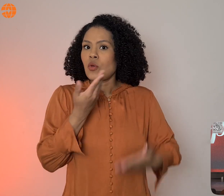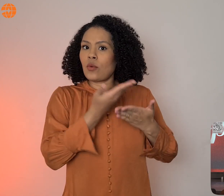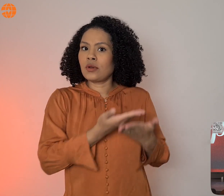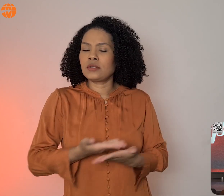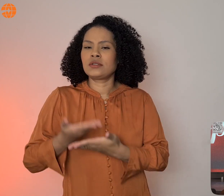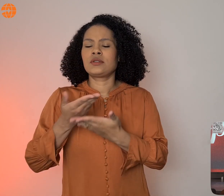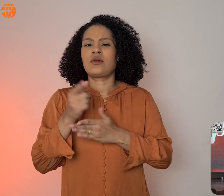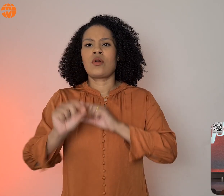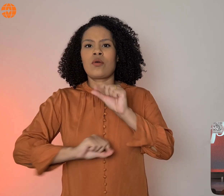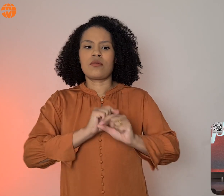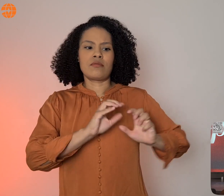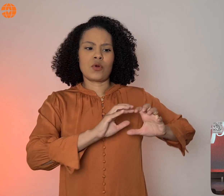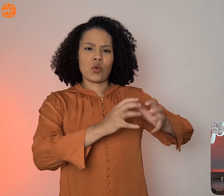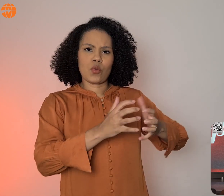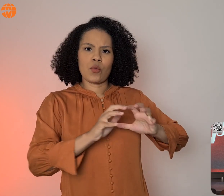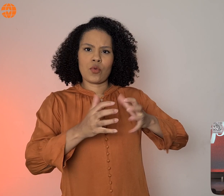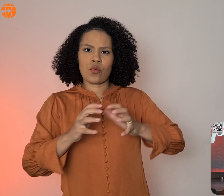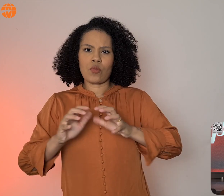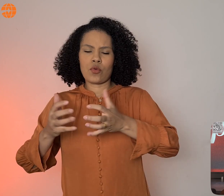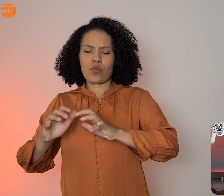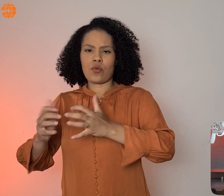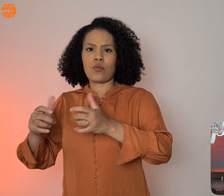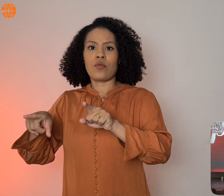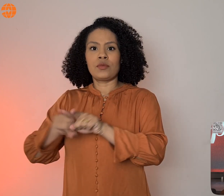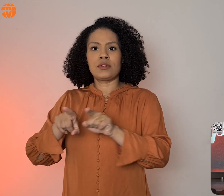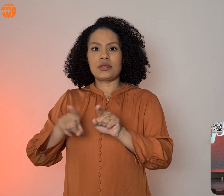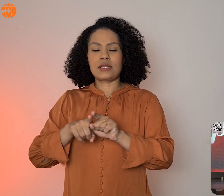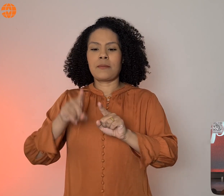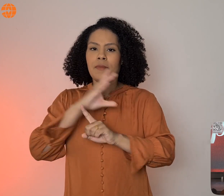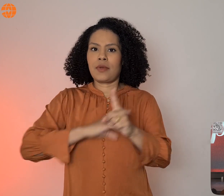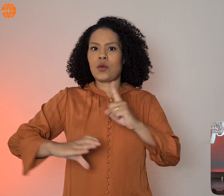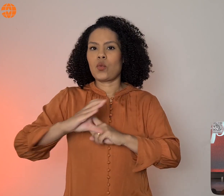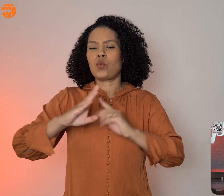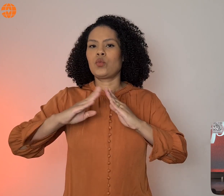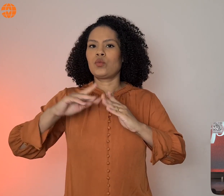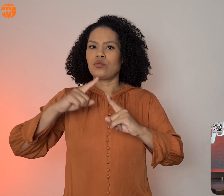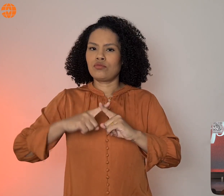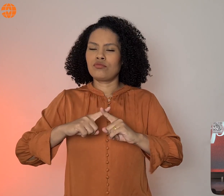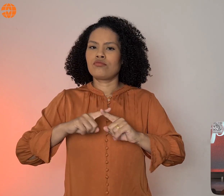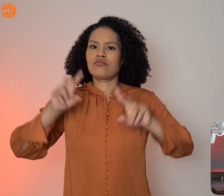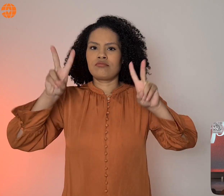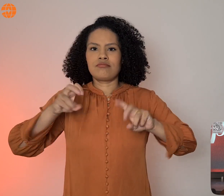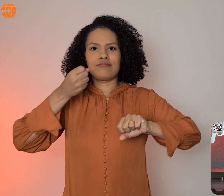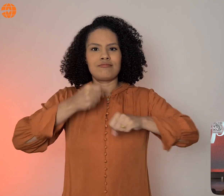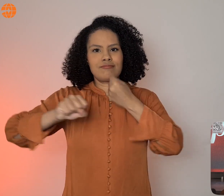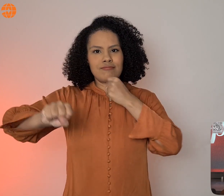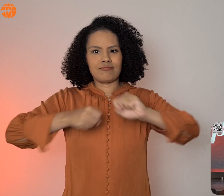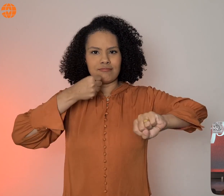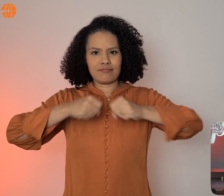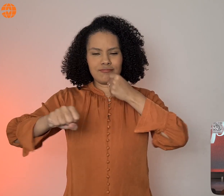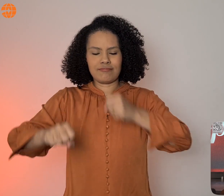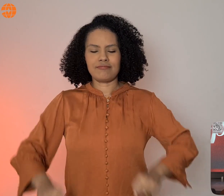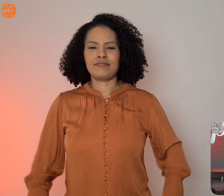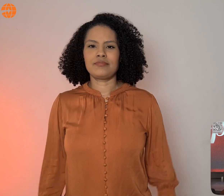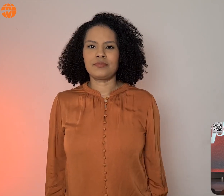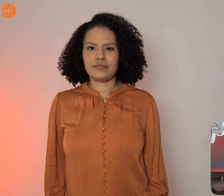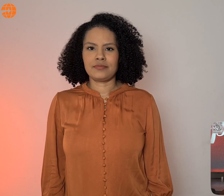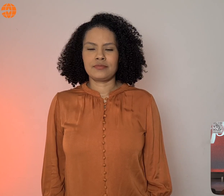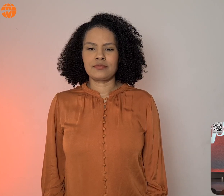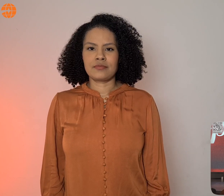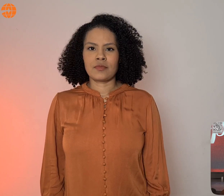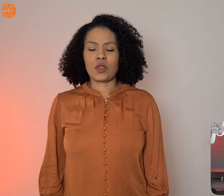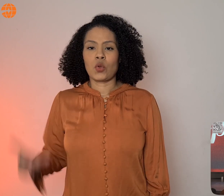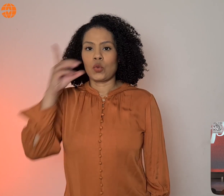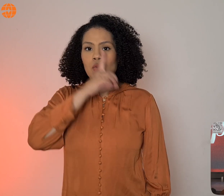from one of those psalms. Nós estamos estudando tanto os nossos grupos pequenos quanto na igreja a partir de salmos. So last Sunday we chose to preach from